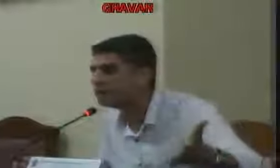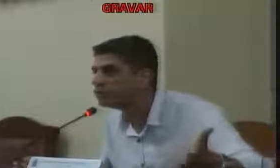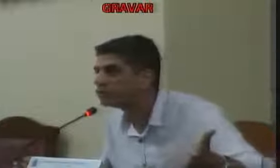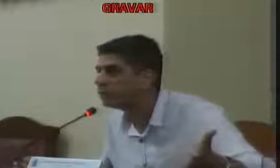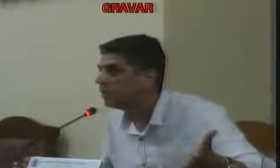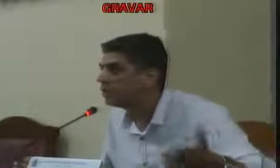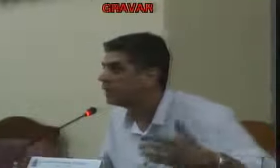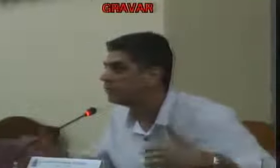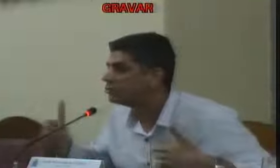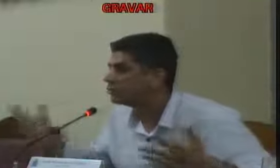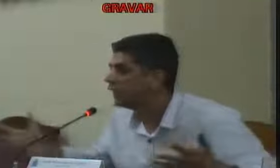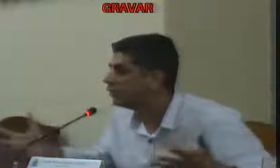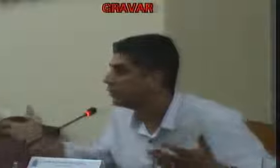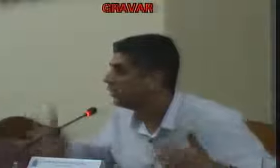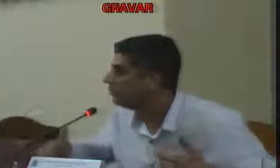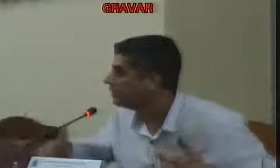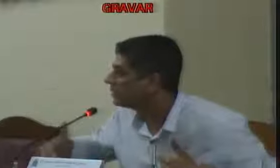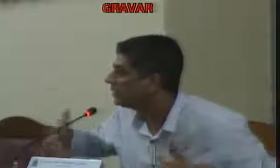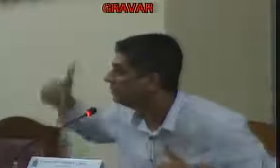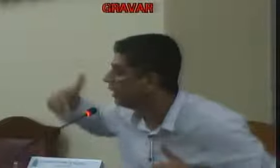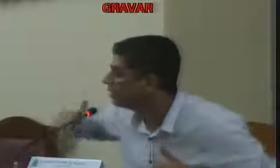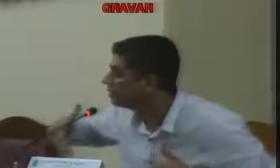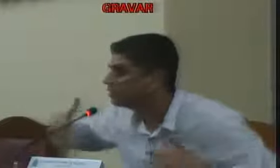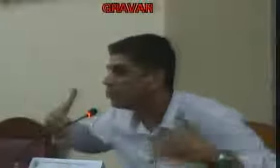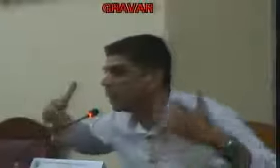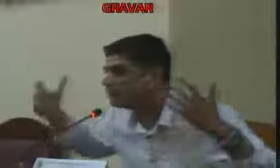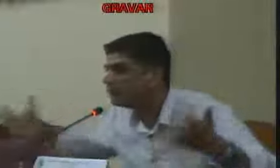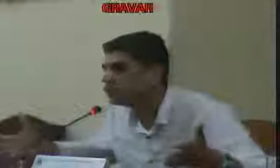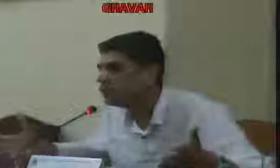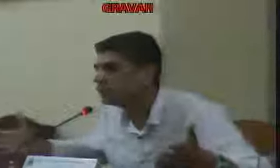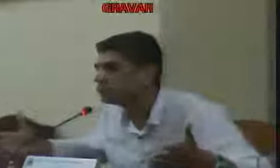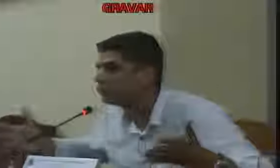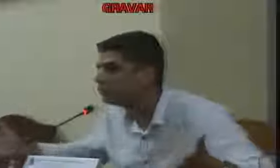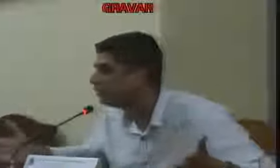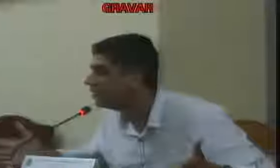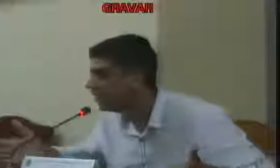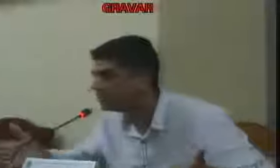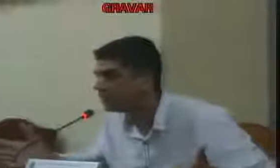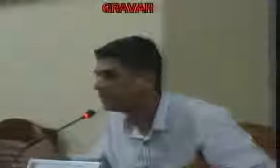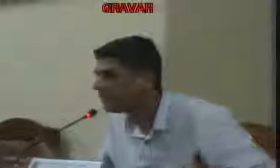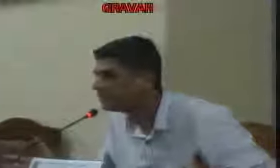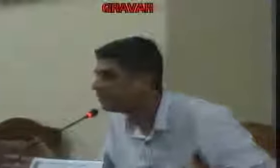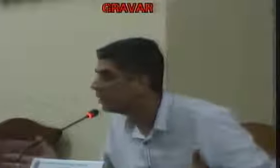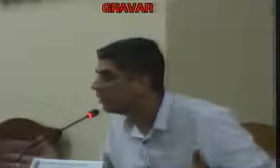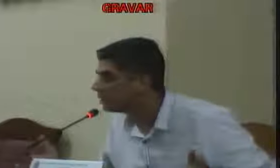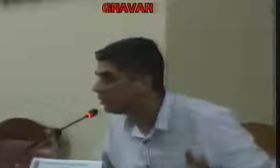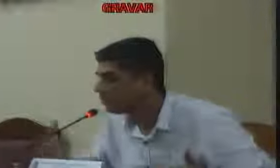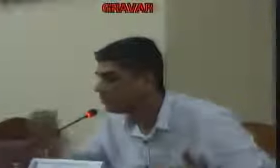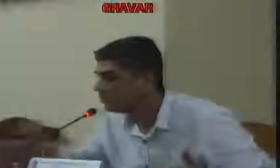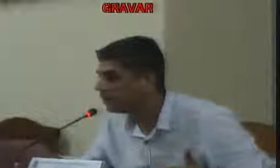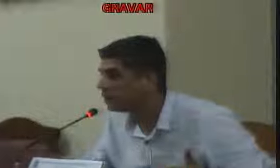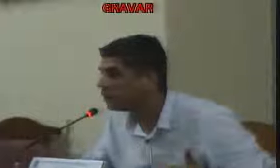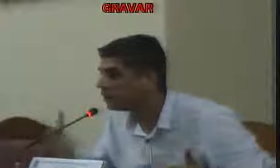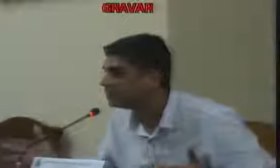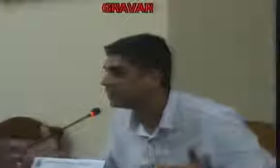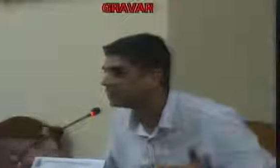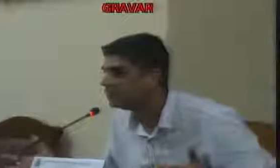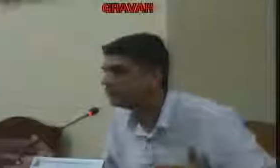faz no outro, e aí a gente não sabe por que faz aqui em Valença, que com quase 20 mil pessoas e não é ninguém fiscalizado. Então, eu acho que